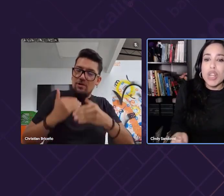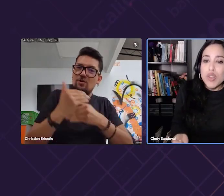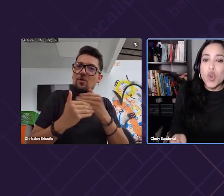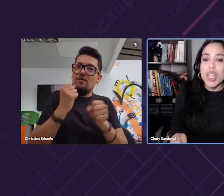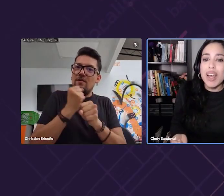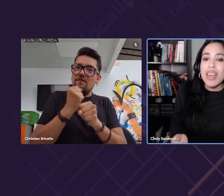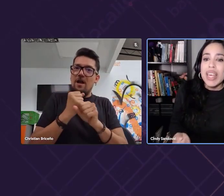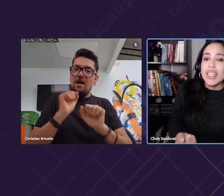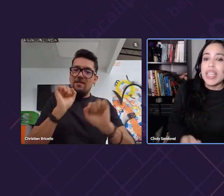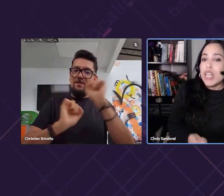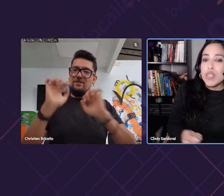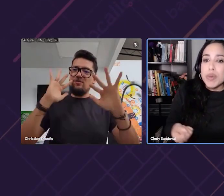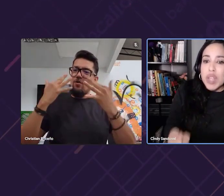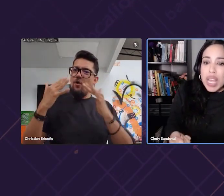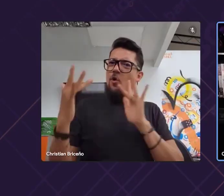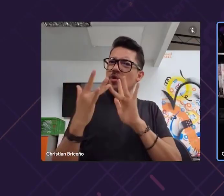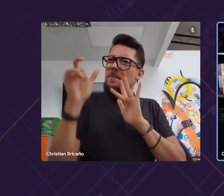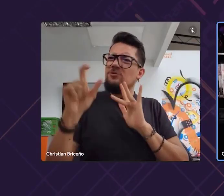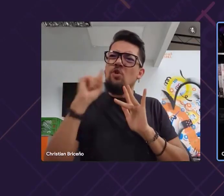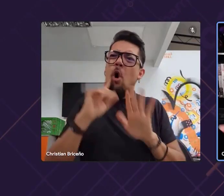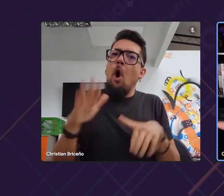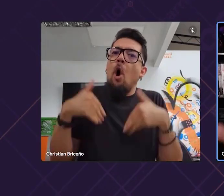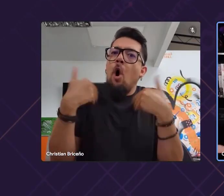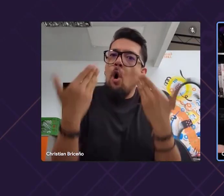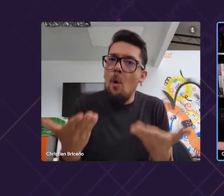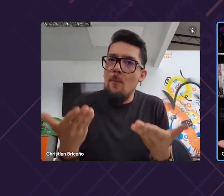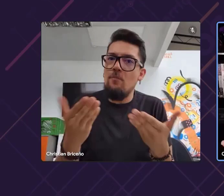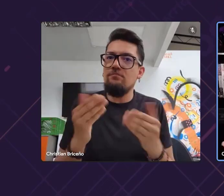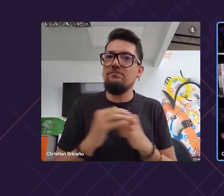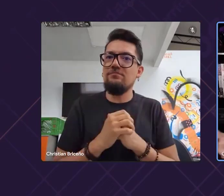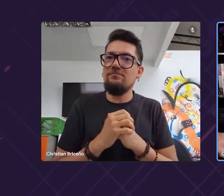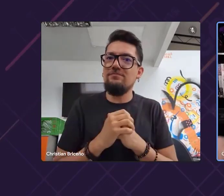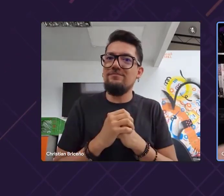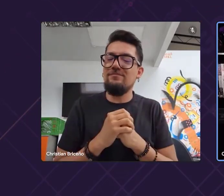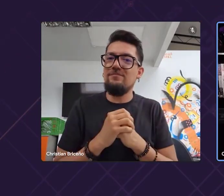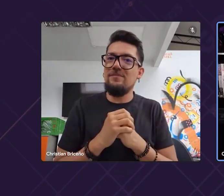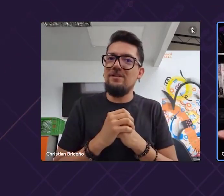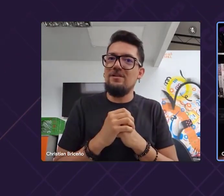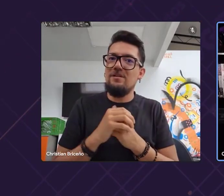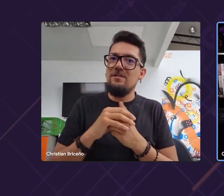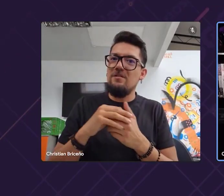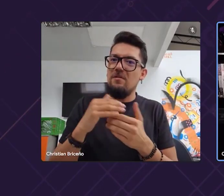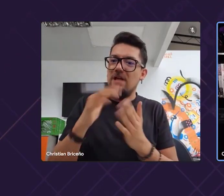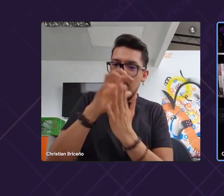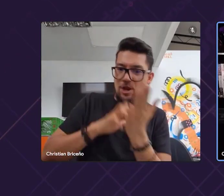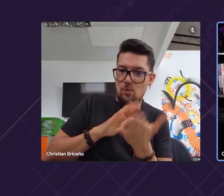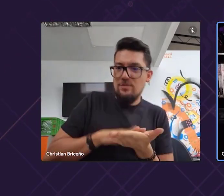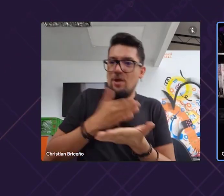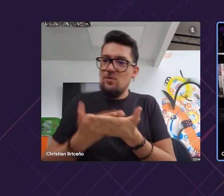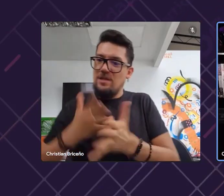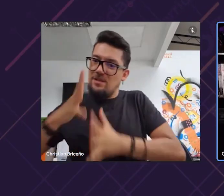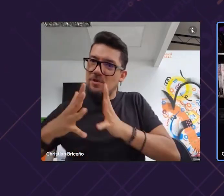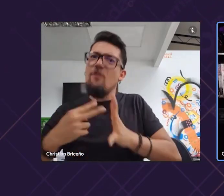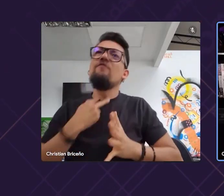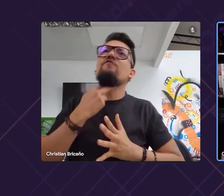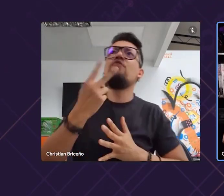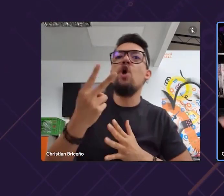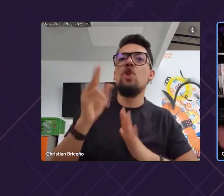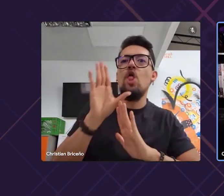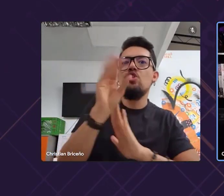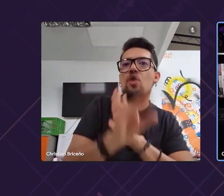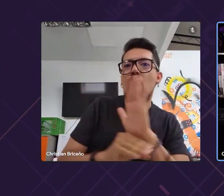una persona sorda tiene los mismos derechos, cómo es trabajar, cómo podemos dar la atención a la comunidad sorda